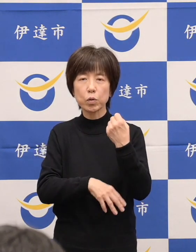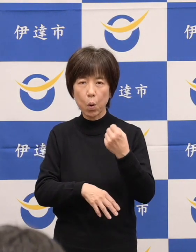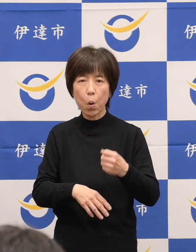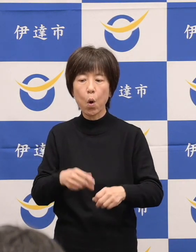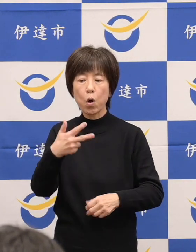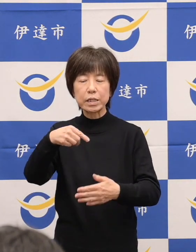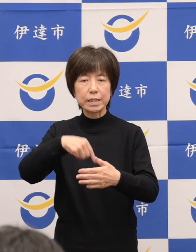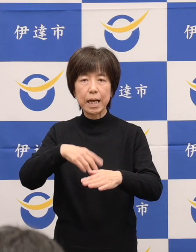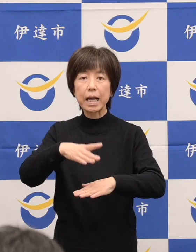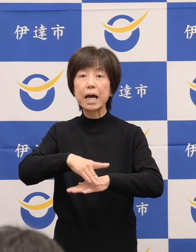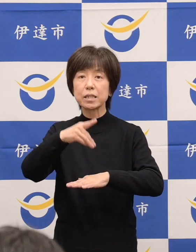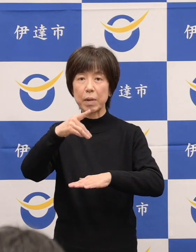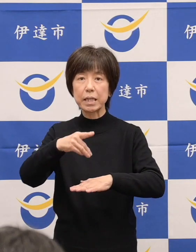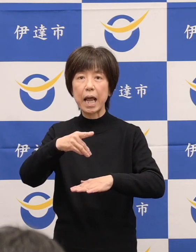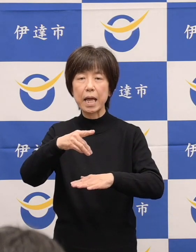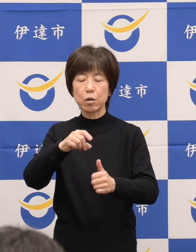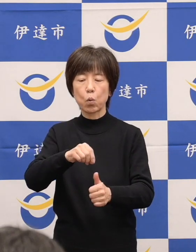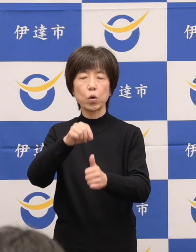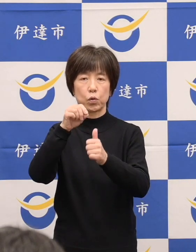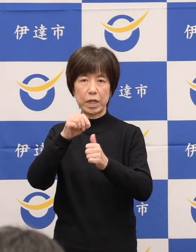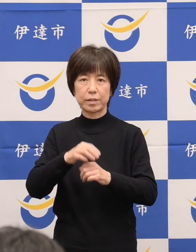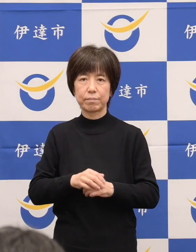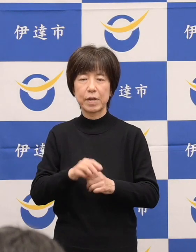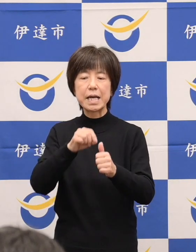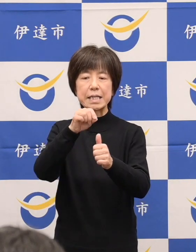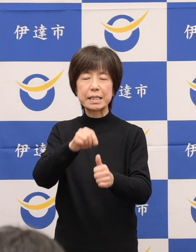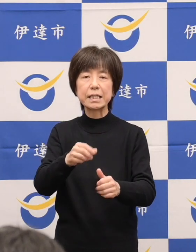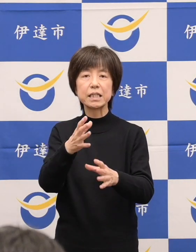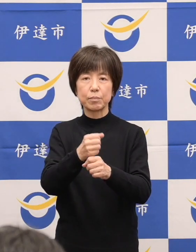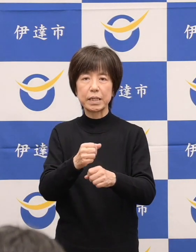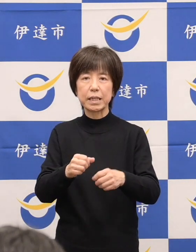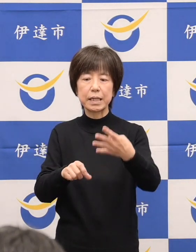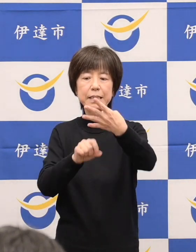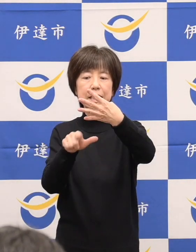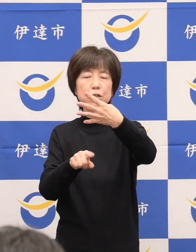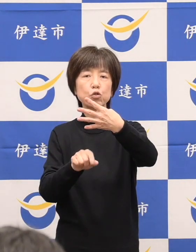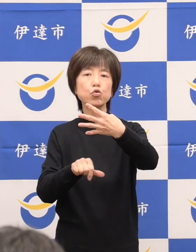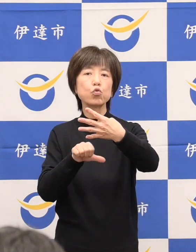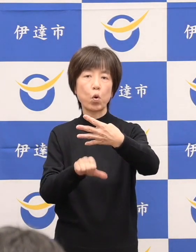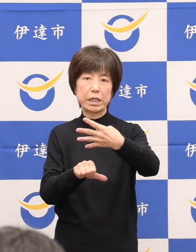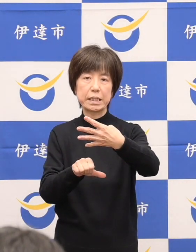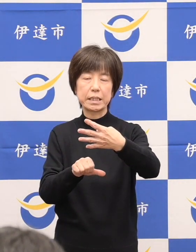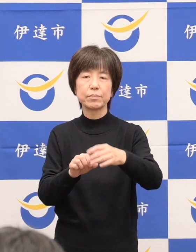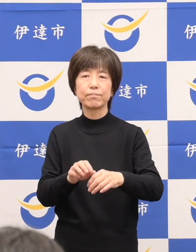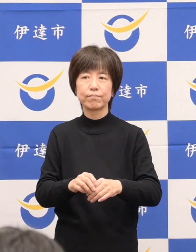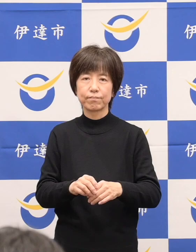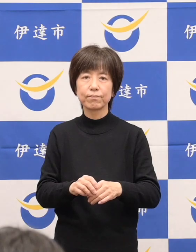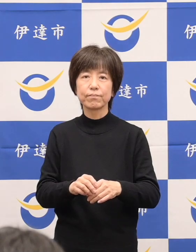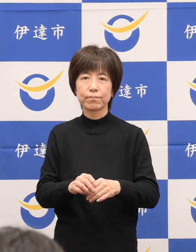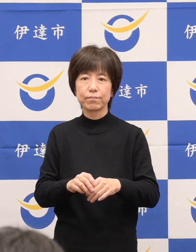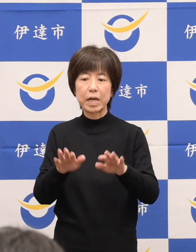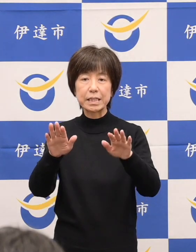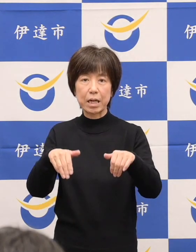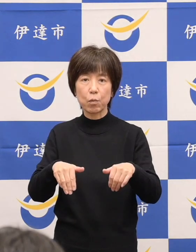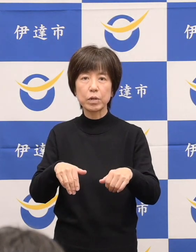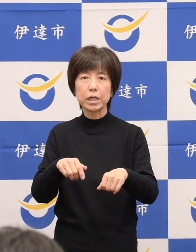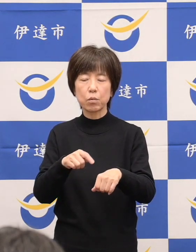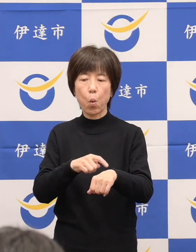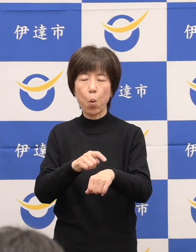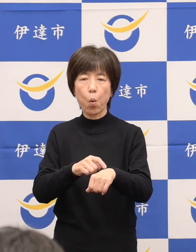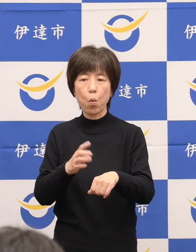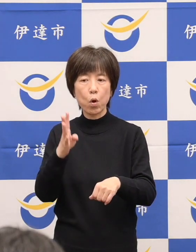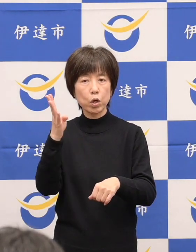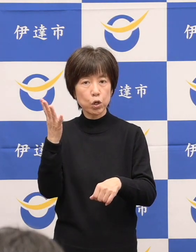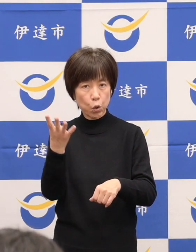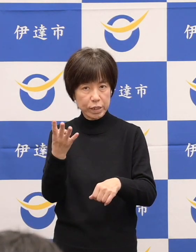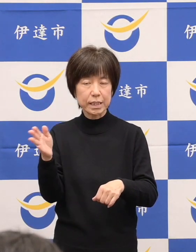っております。設置日ですが4月の15日セレモニーを16時から行います。場